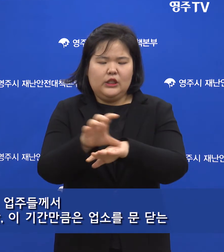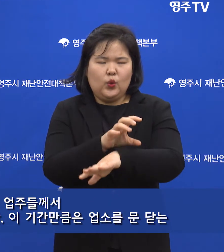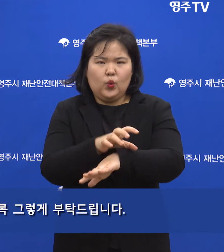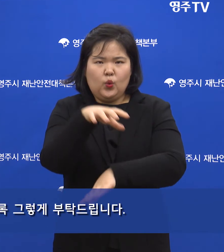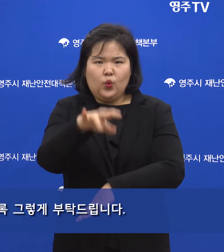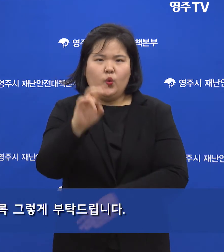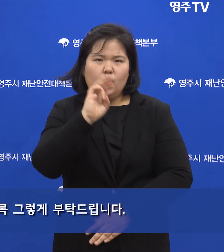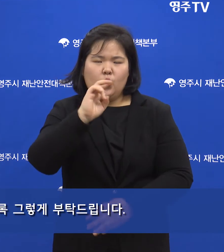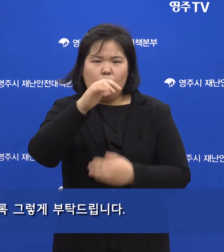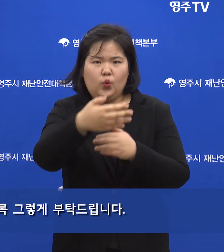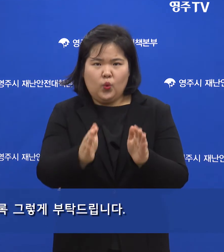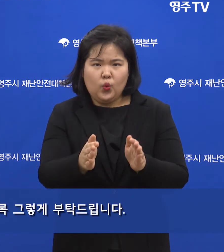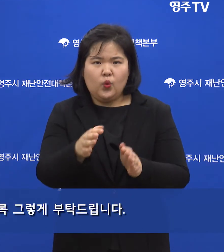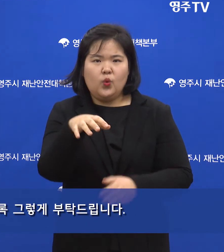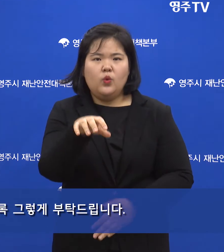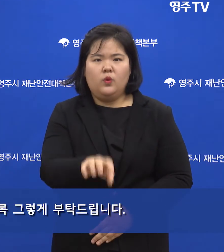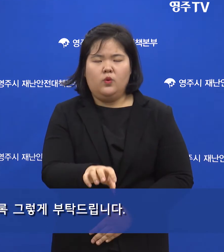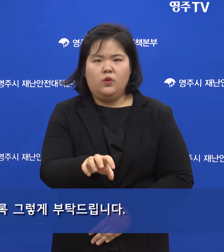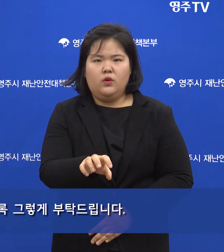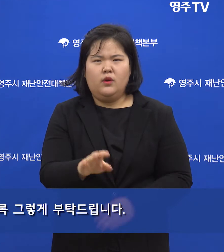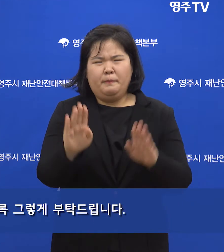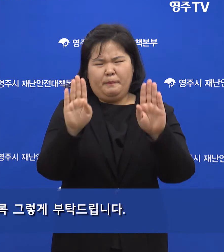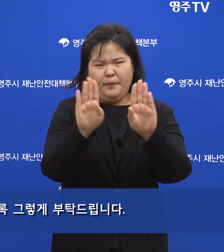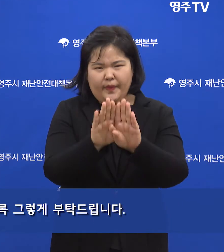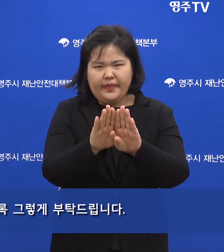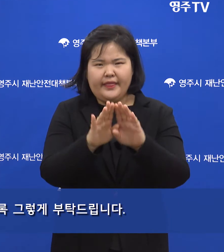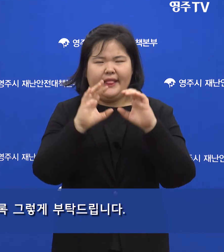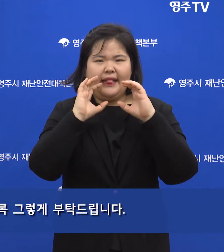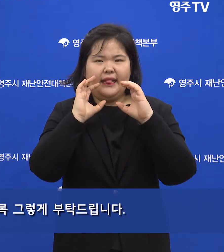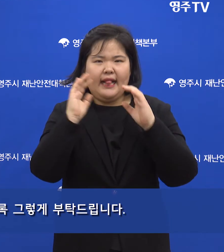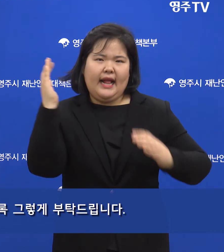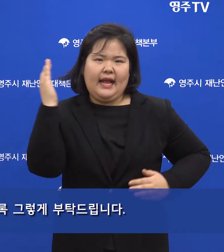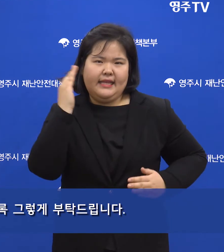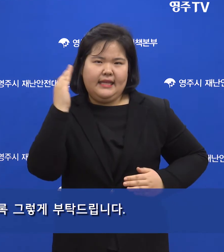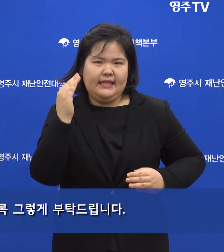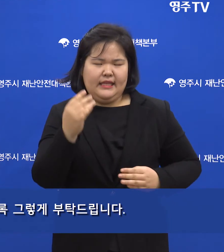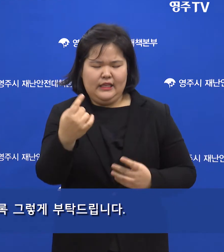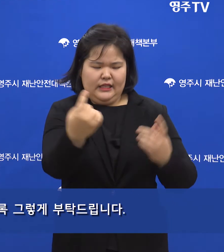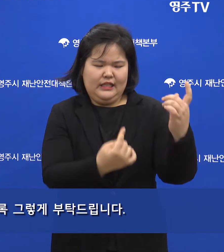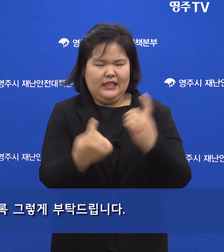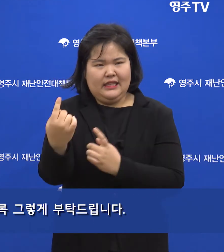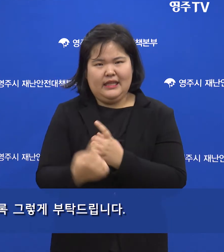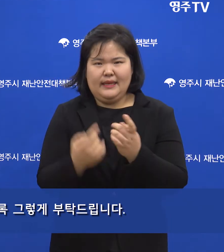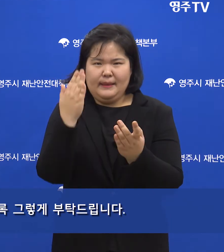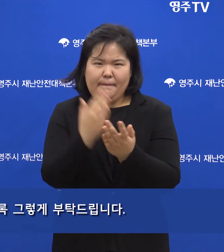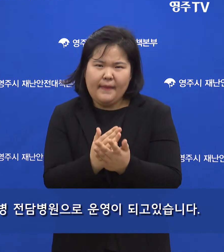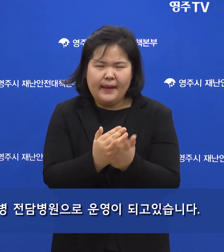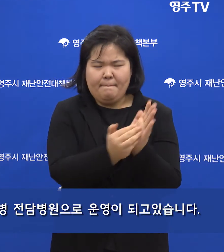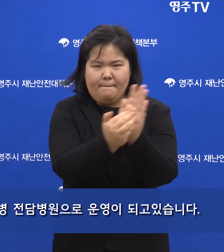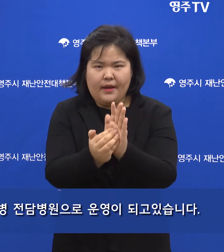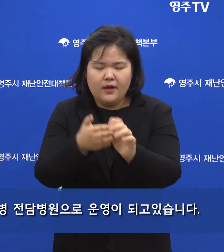문 닫는 그래서 아이들이 모이지 않도록 그렇게 부탁을 드립니다.